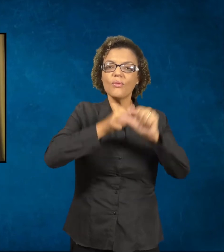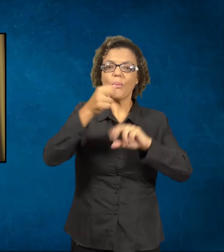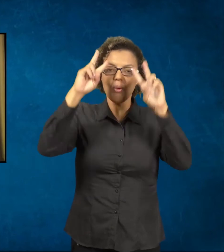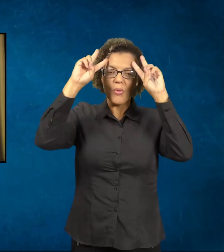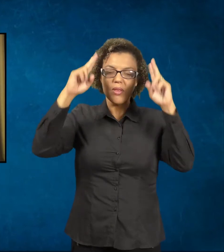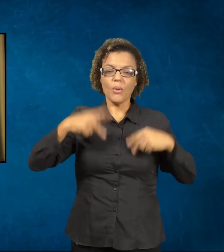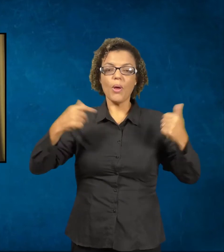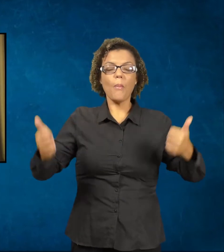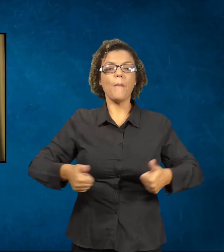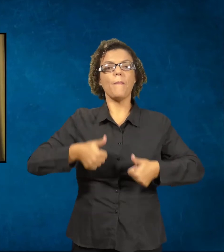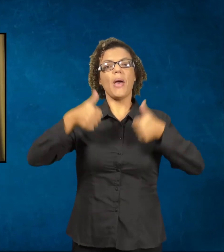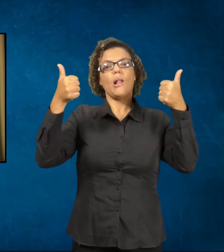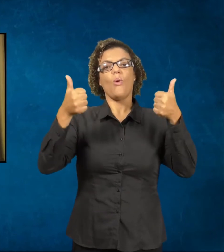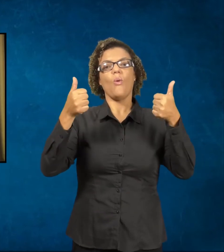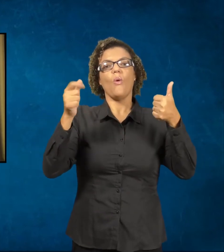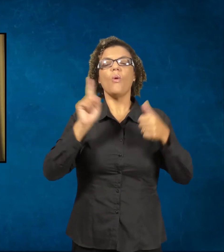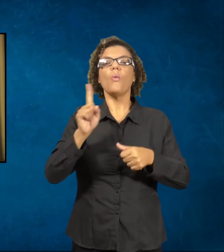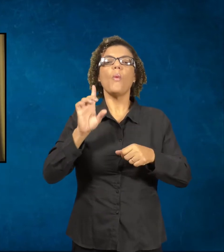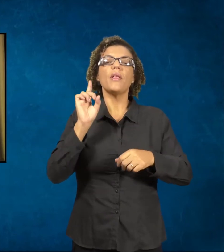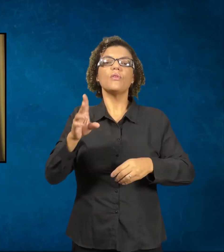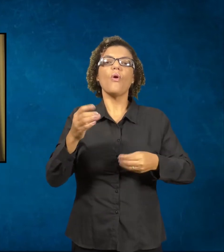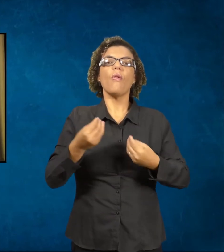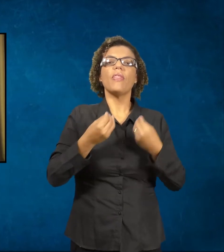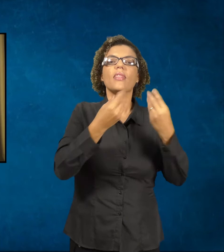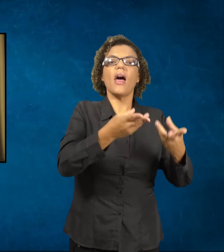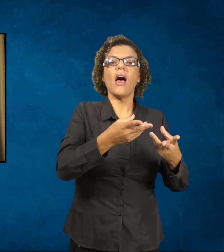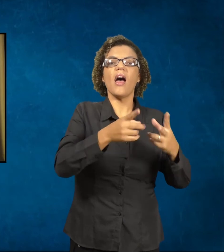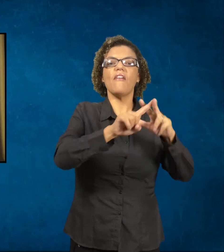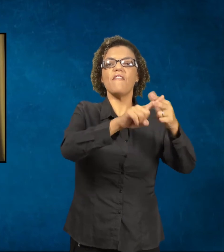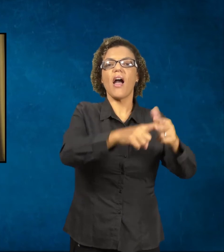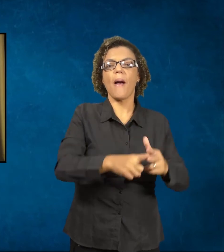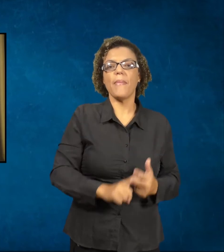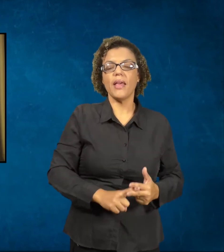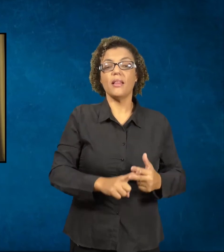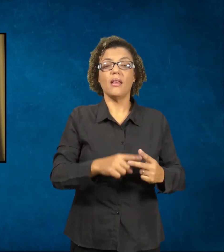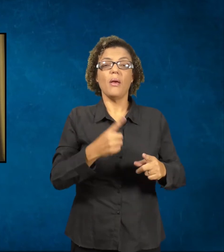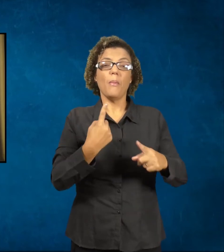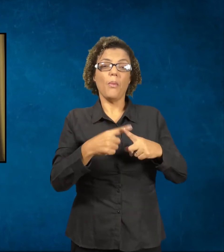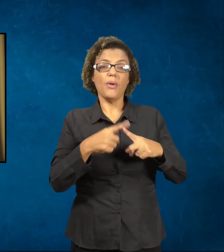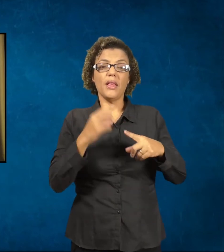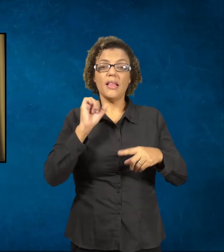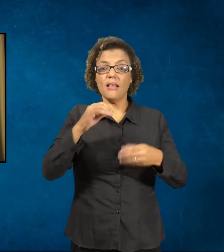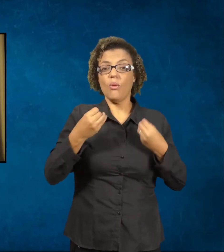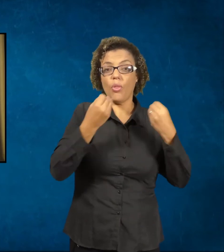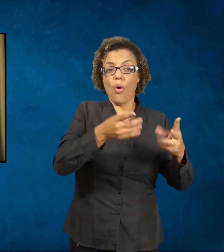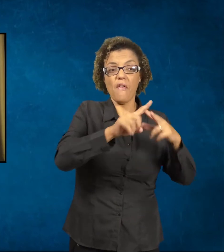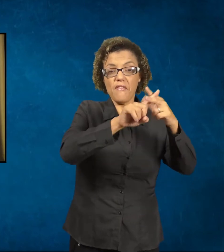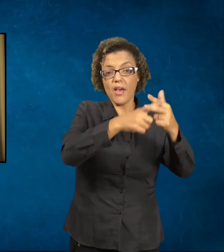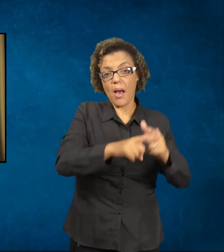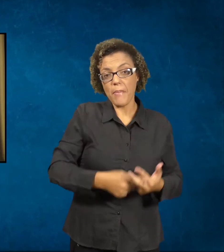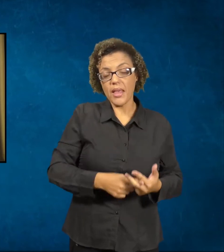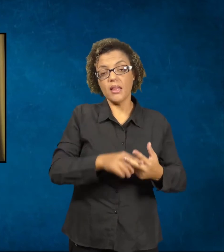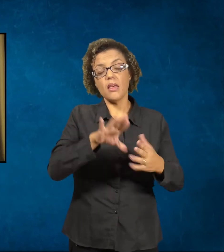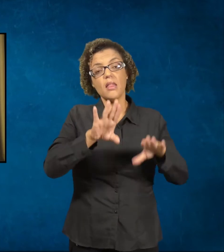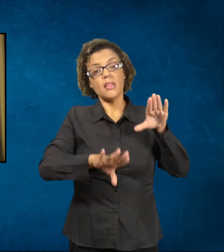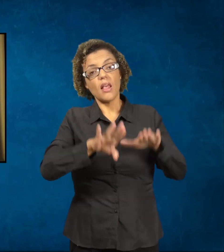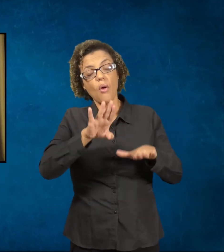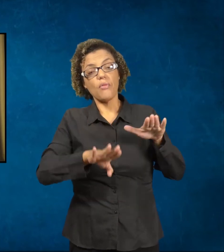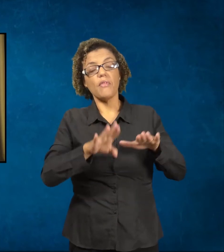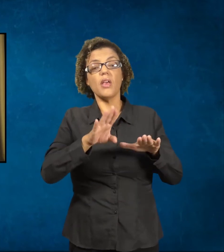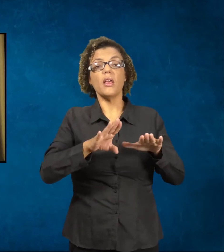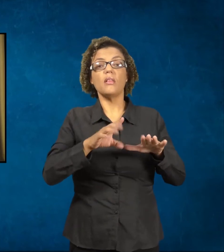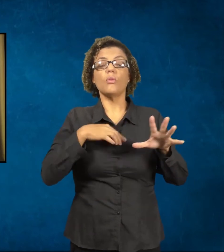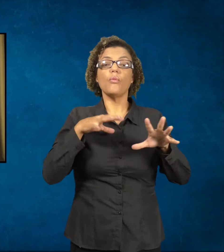estar armando um caráter não muito bom ou uma tendência um pouco negativa. Você não pode dar ferramentas sem